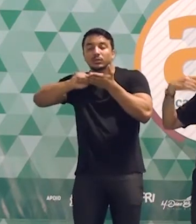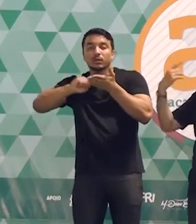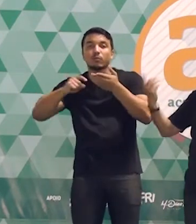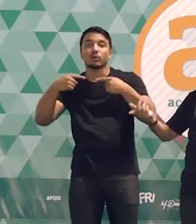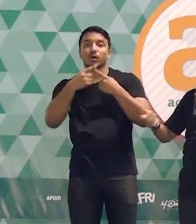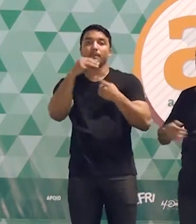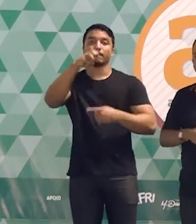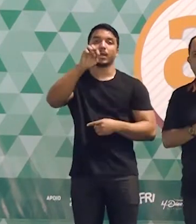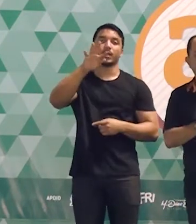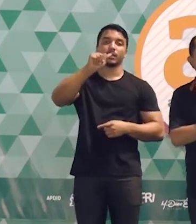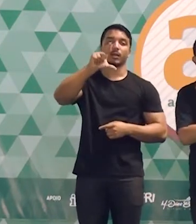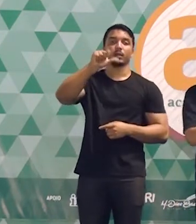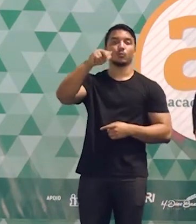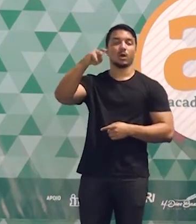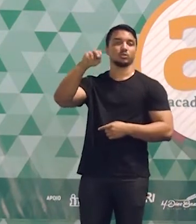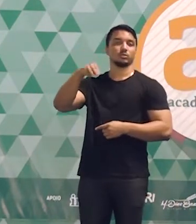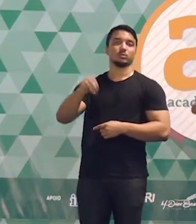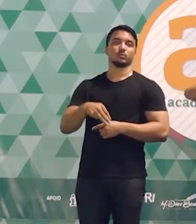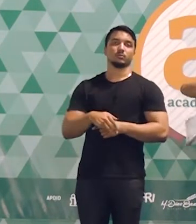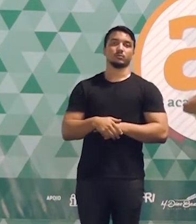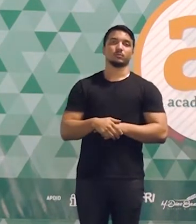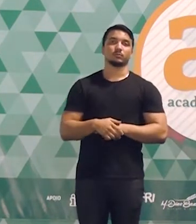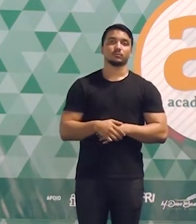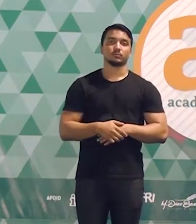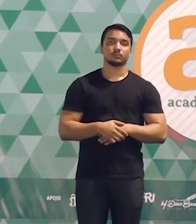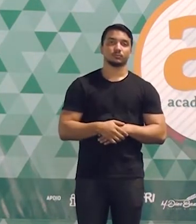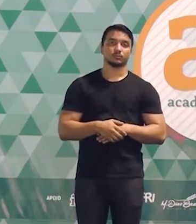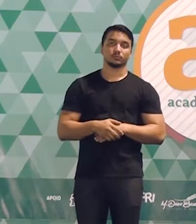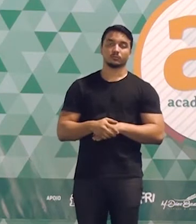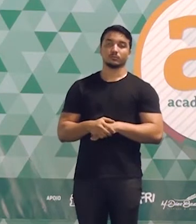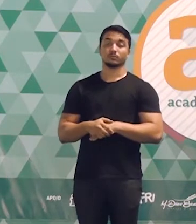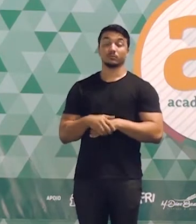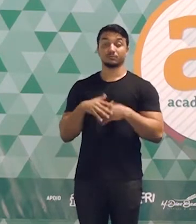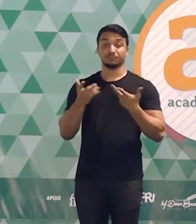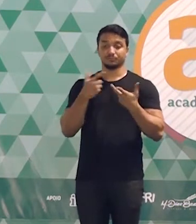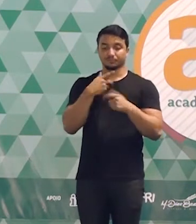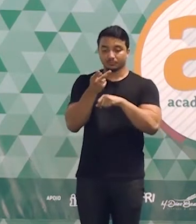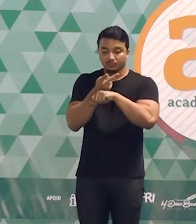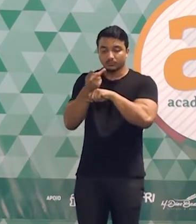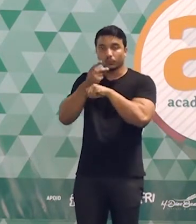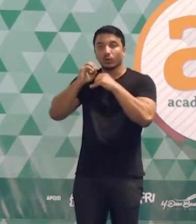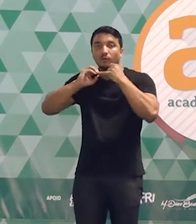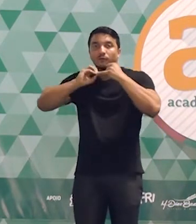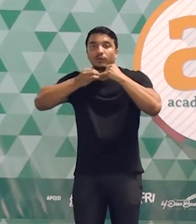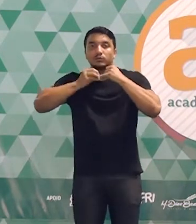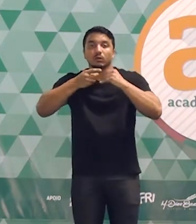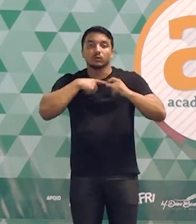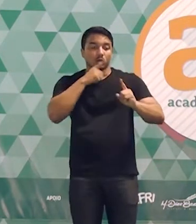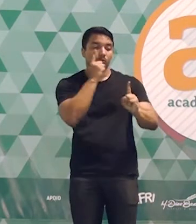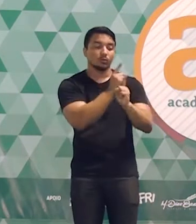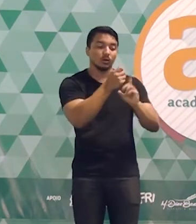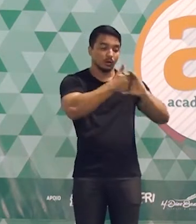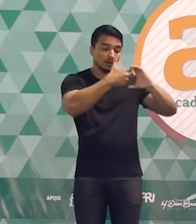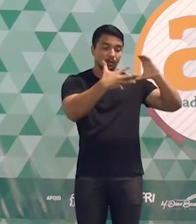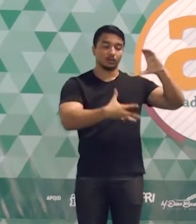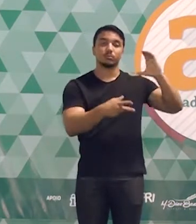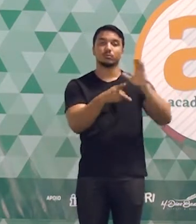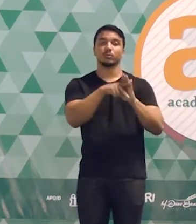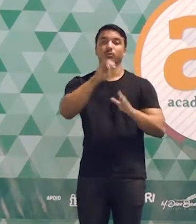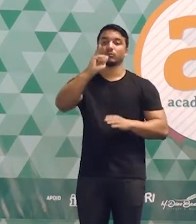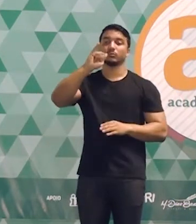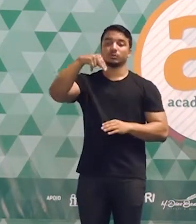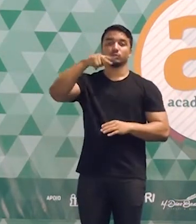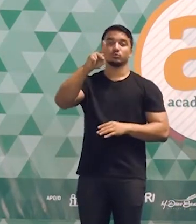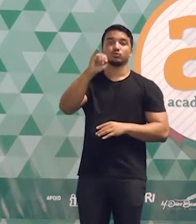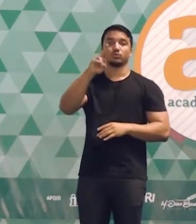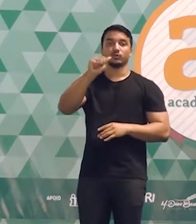isso é metalinguagem. Ei, no poema Catar Feijão, você nota características